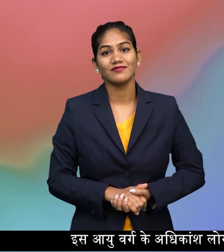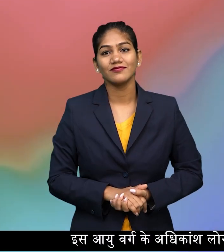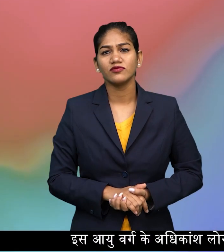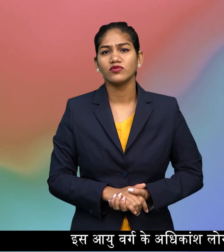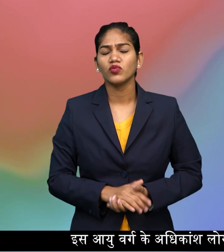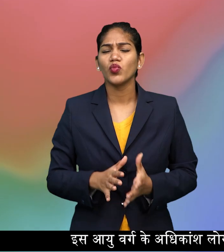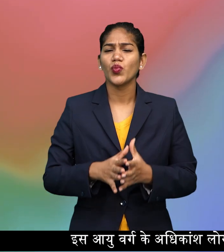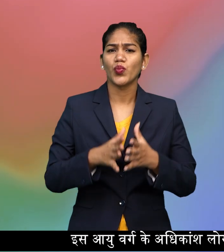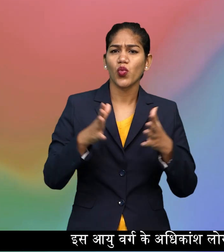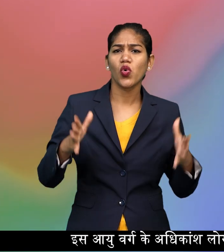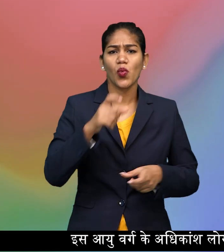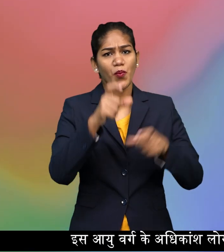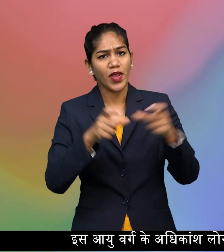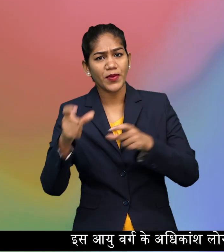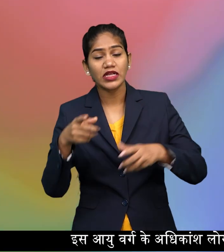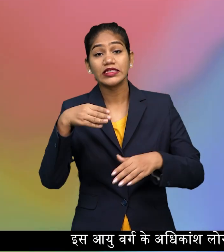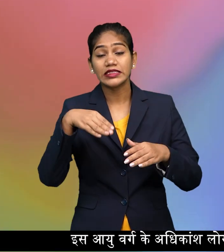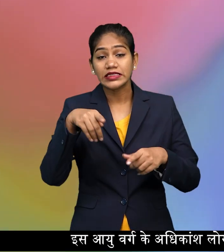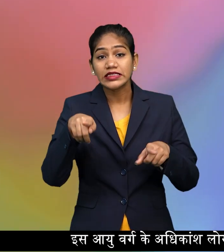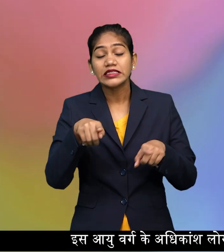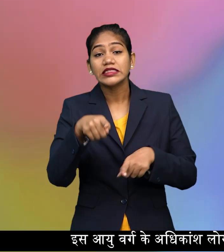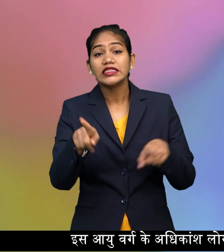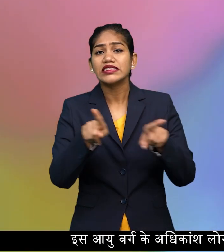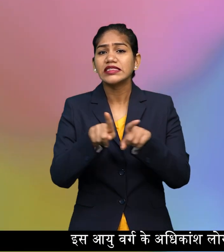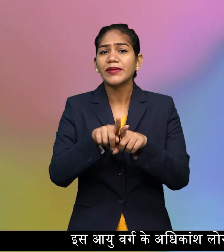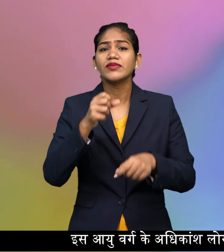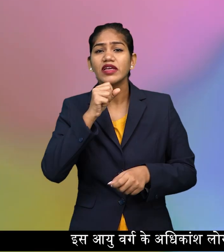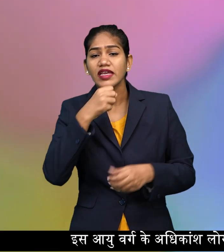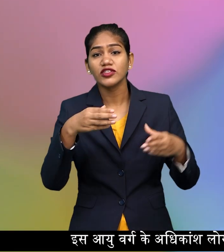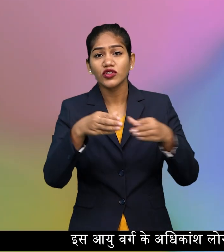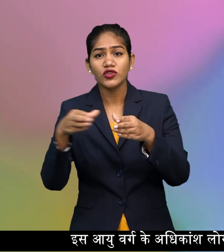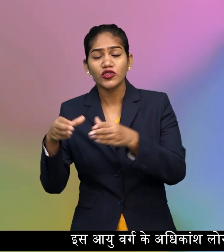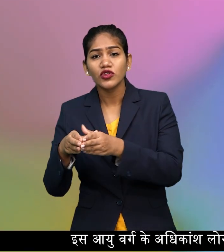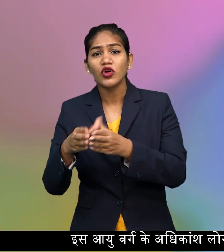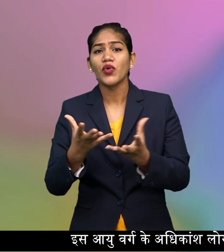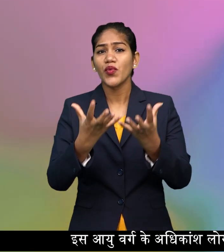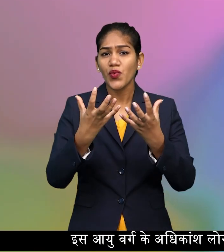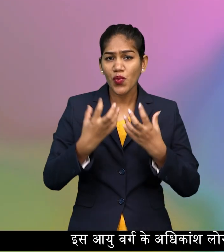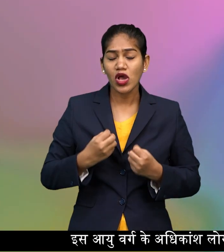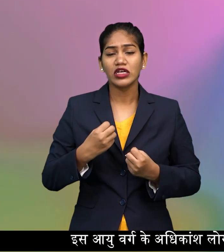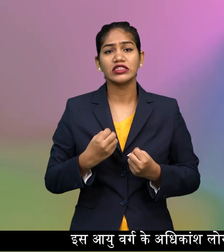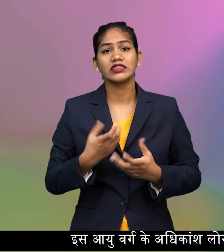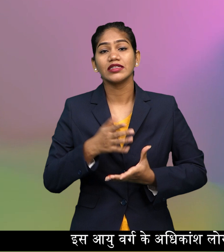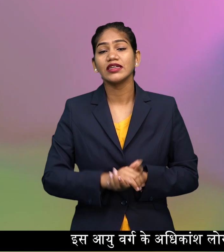इस आयु वर्ग के अधिकांश लोग काम पर एक अच्छी आय और सुरक्षा चाहते